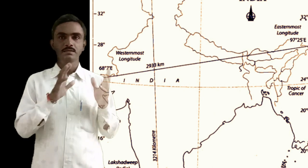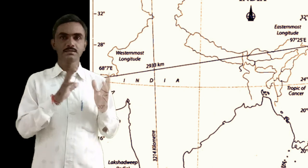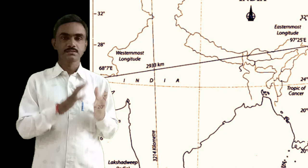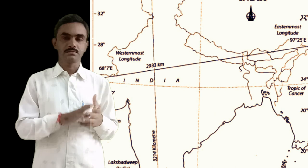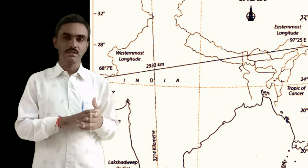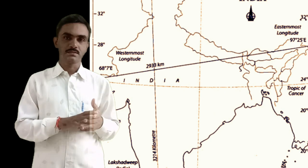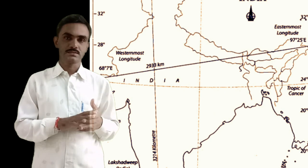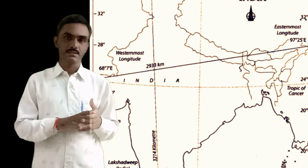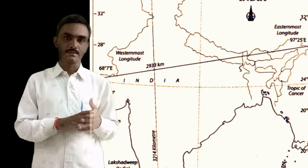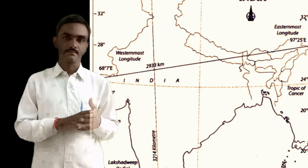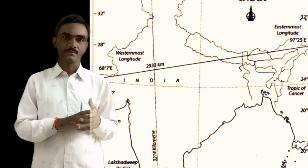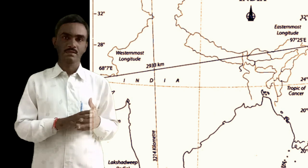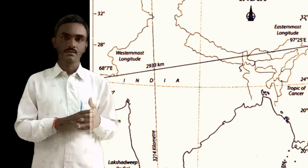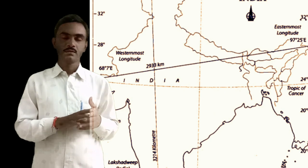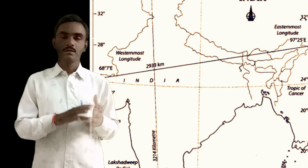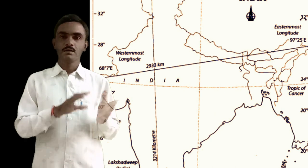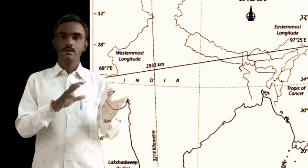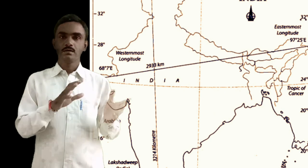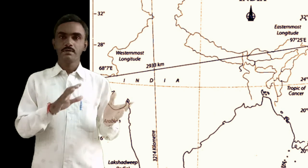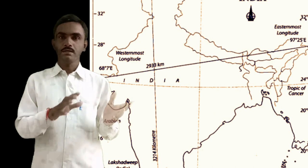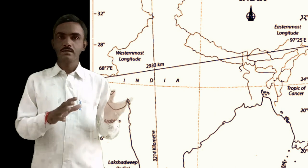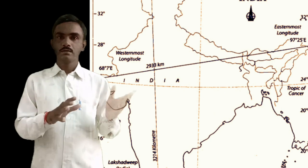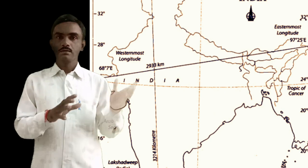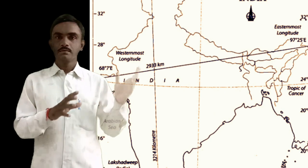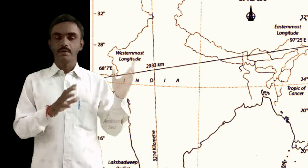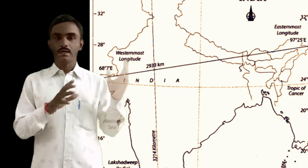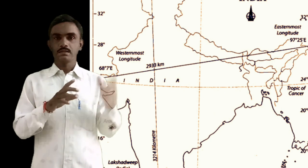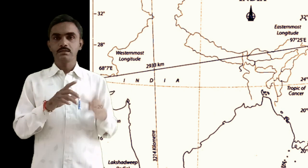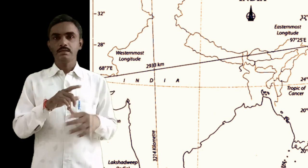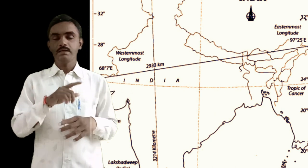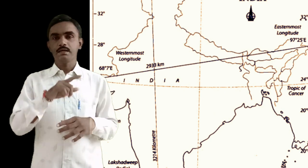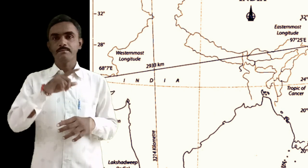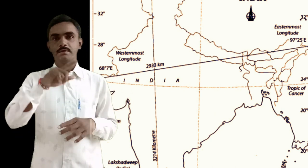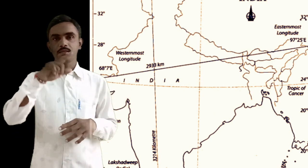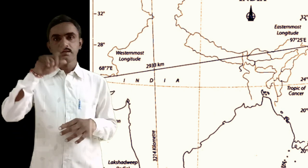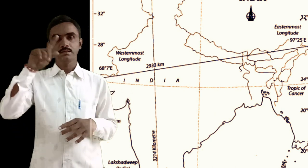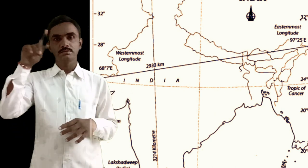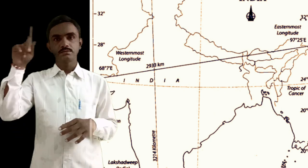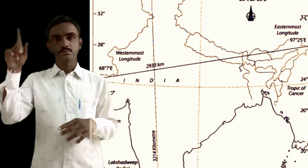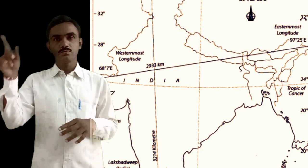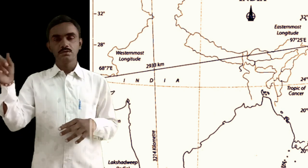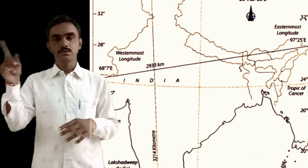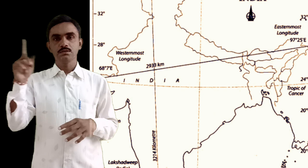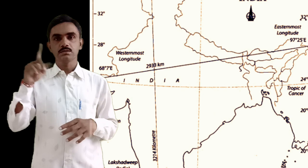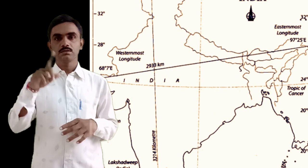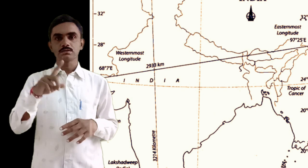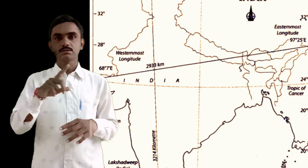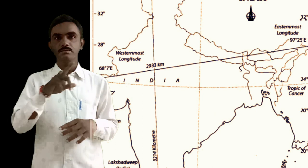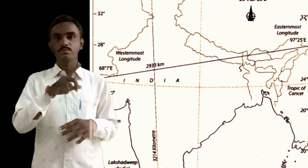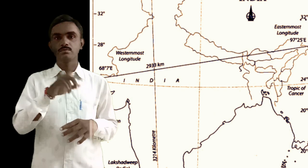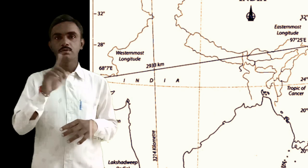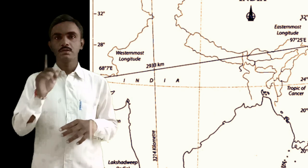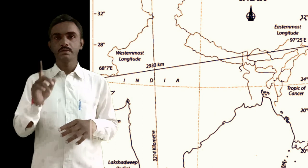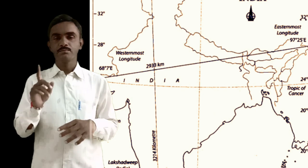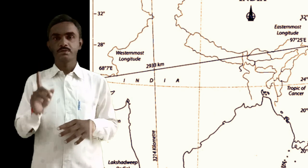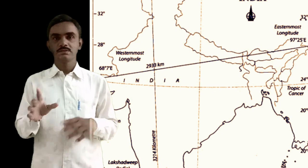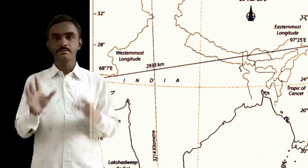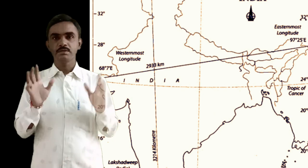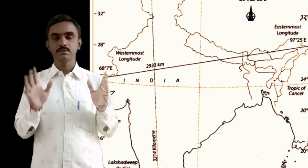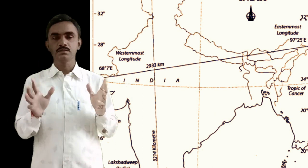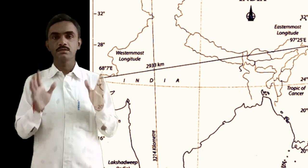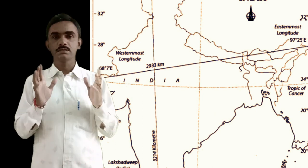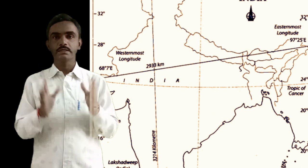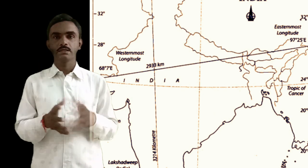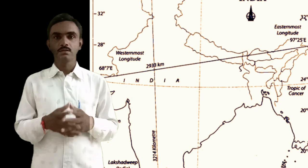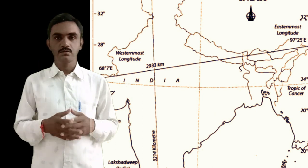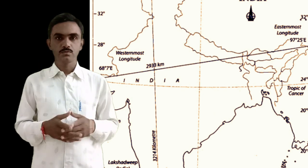બંને સમાન છે। હવે ભારતને આપણે ઉત્તર દક્ષિણ પૂર્વ અને